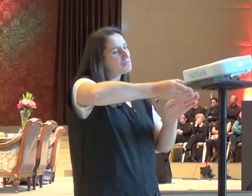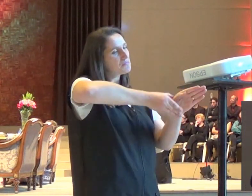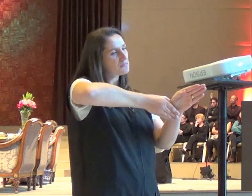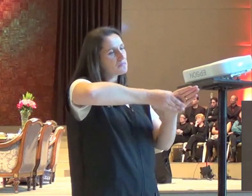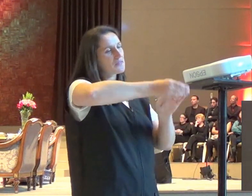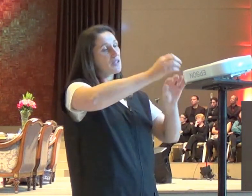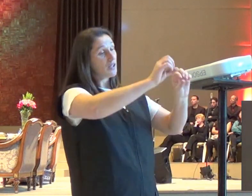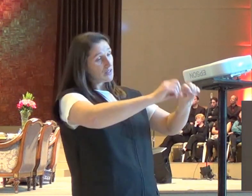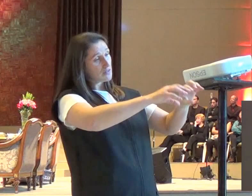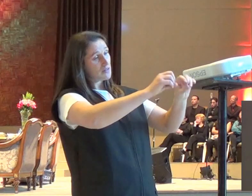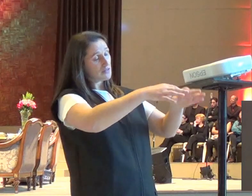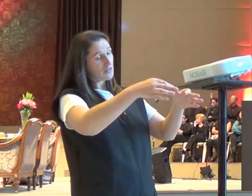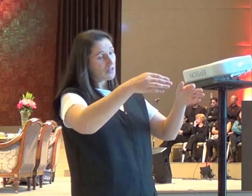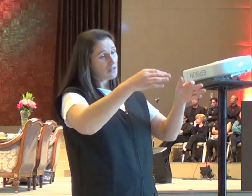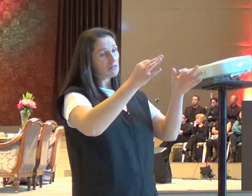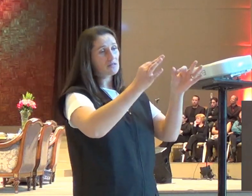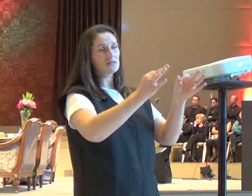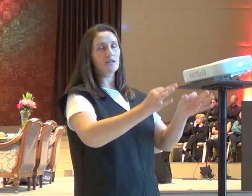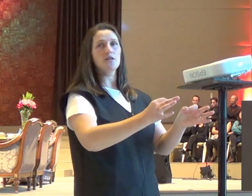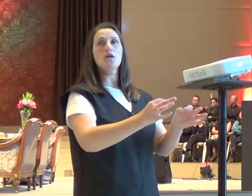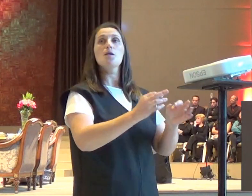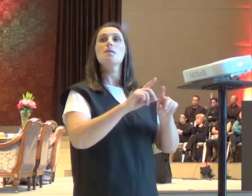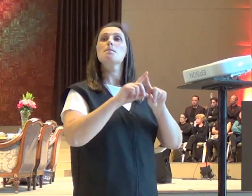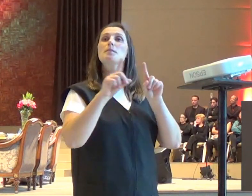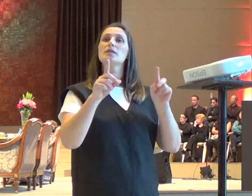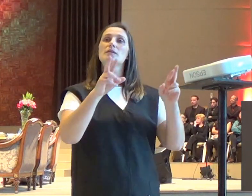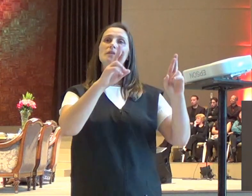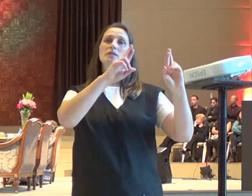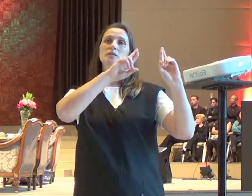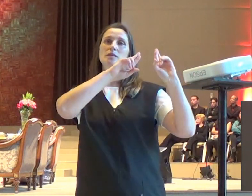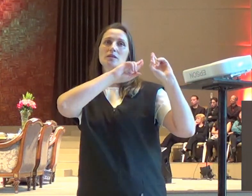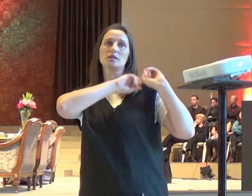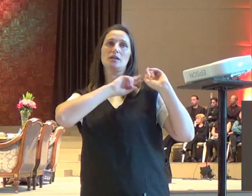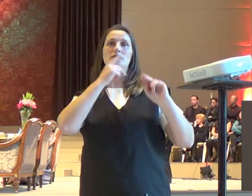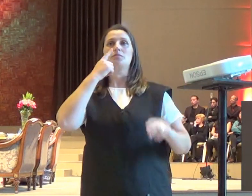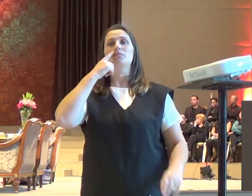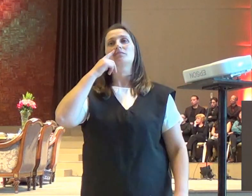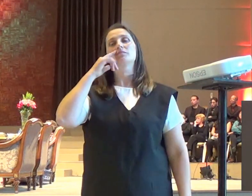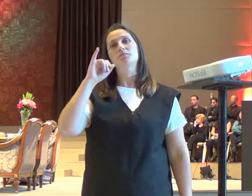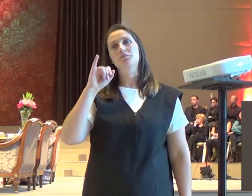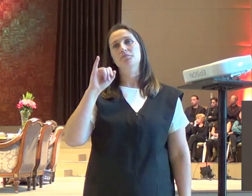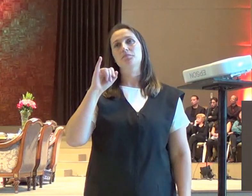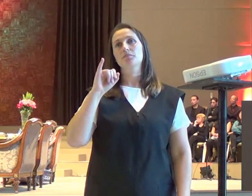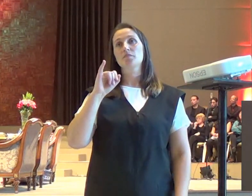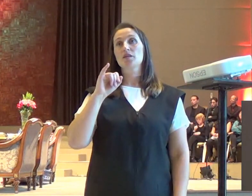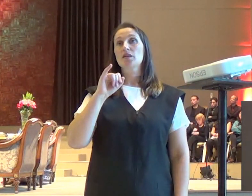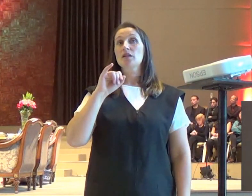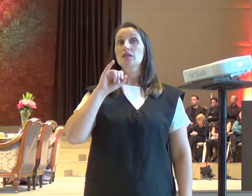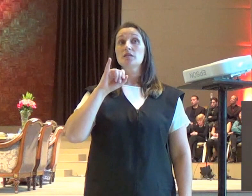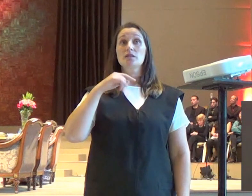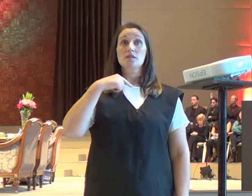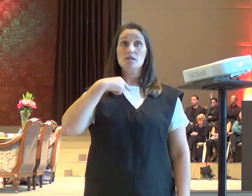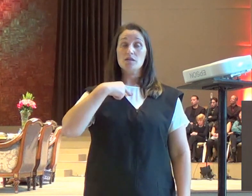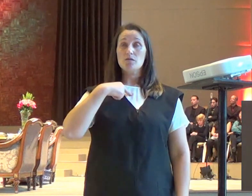mas é uma missão de paternidade que Deus nos deu e se a gente não fizer isso